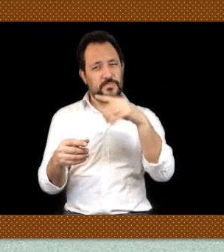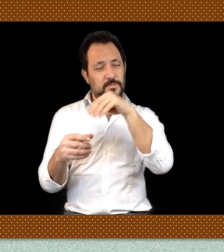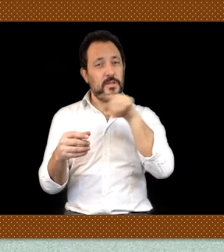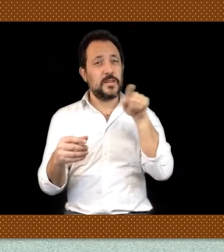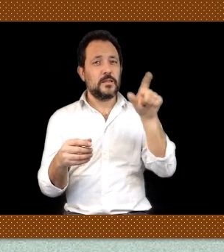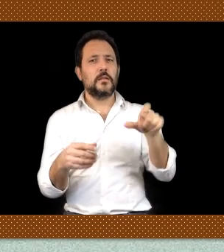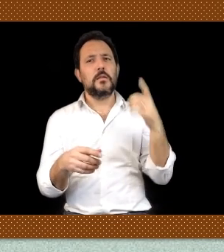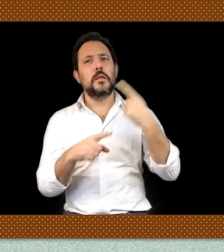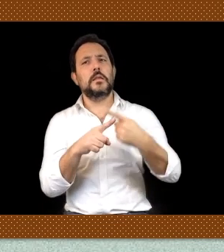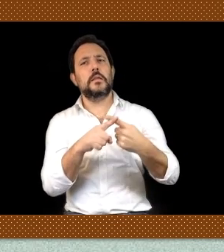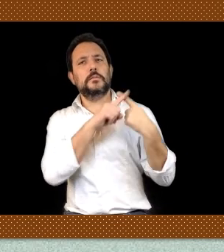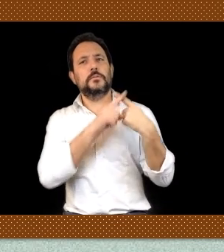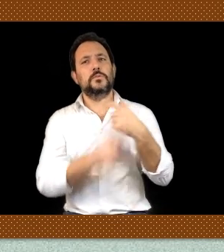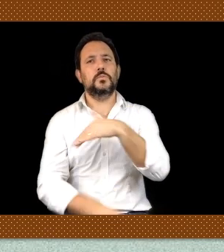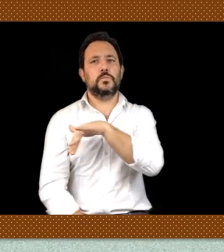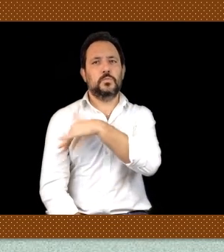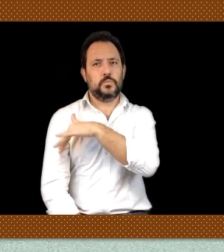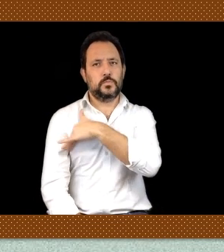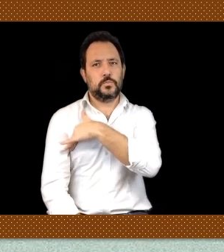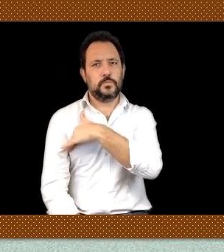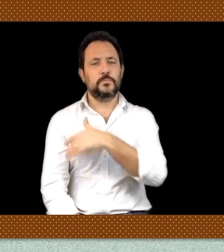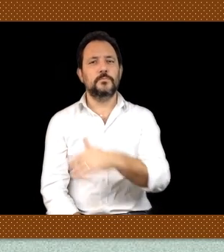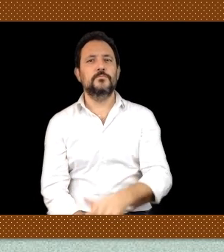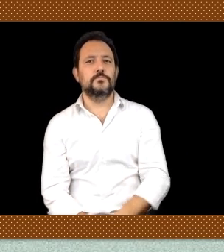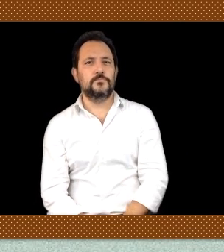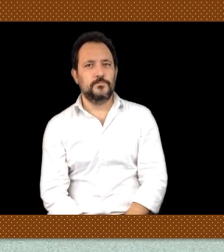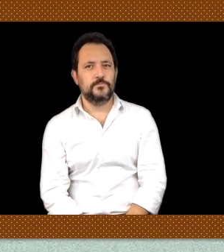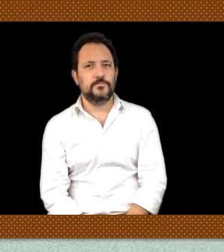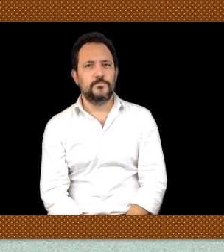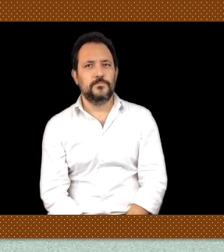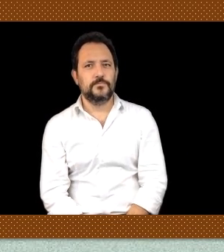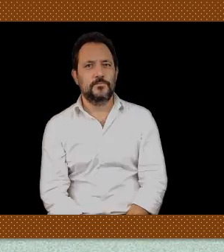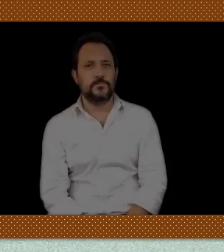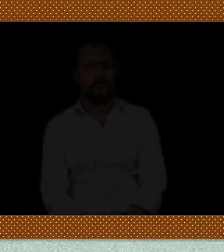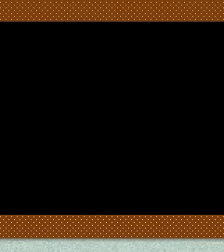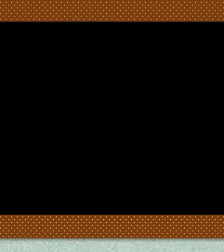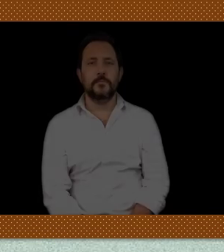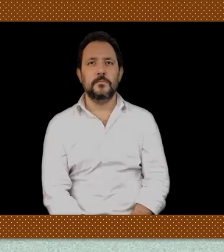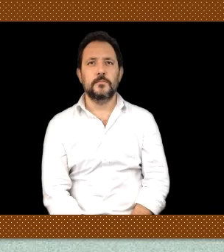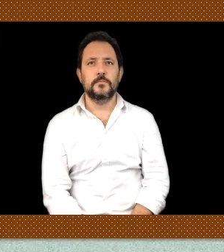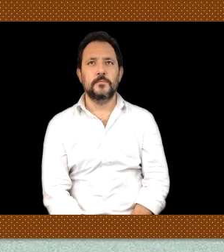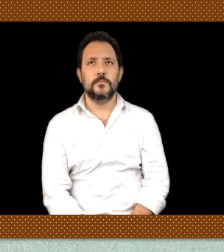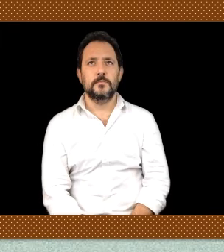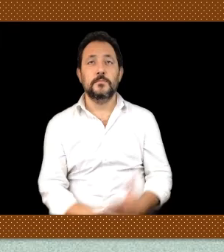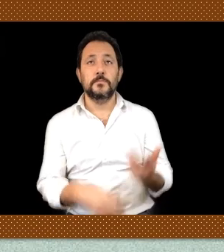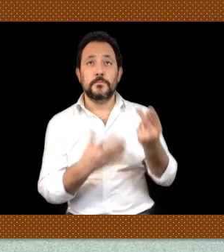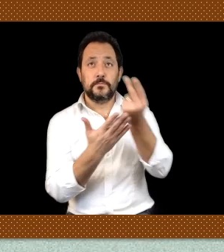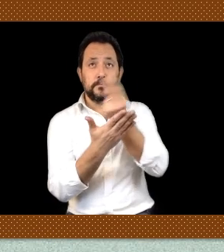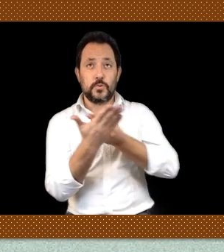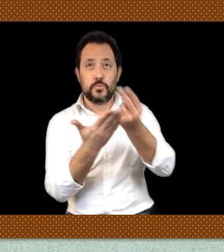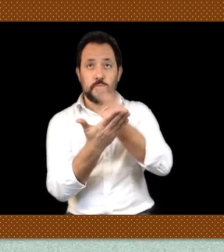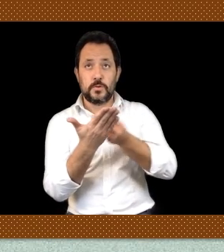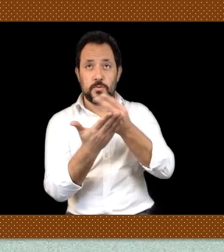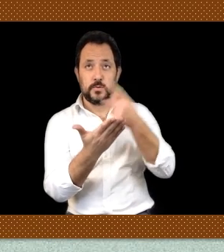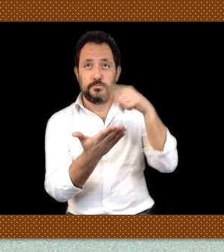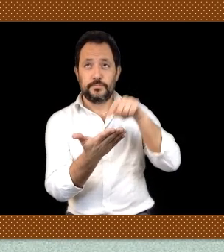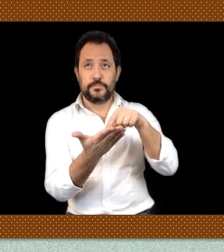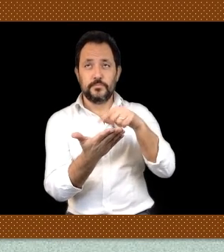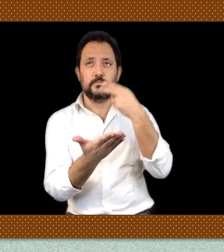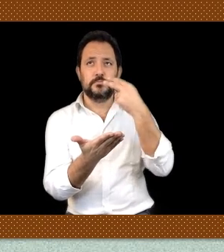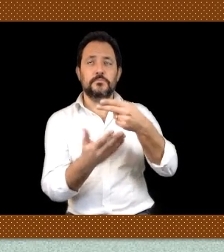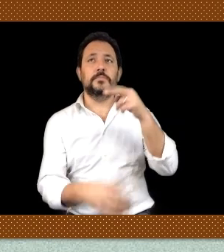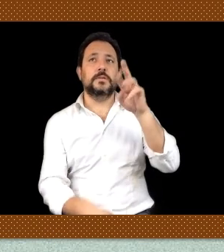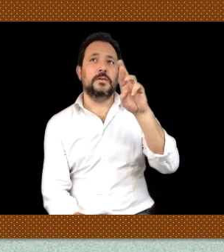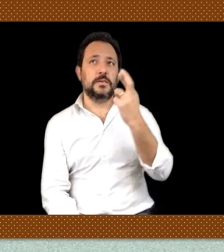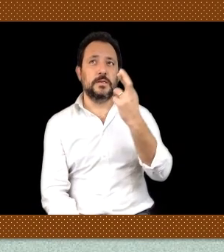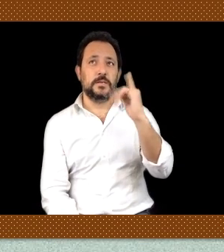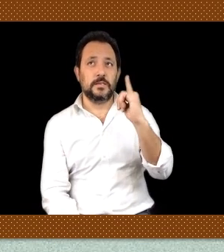ha